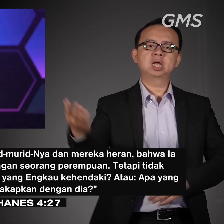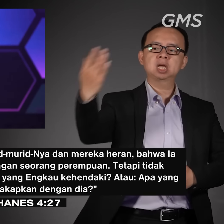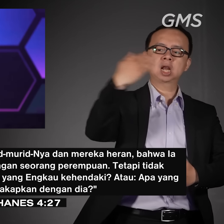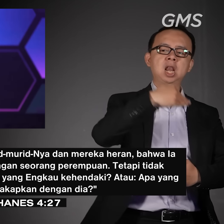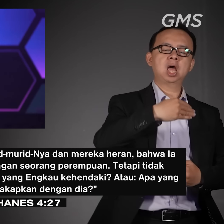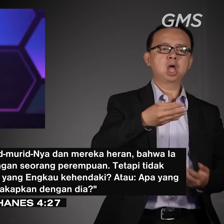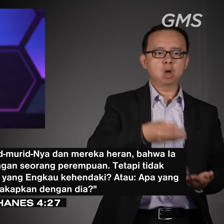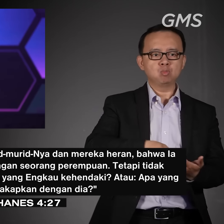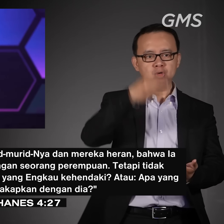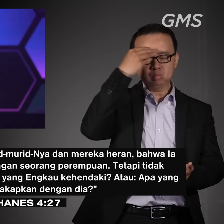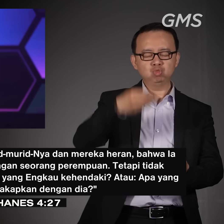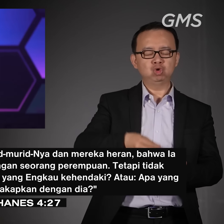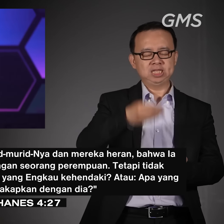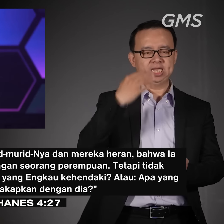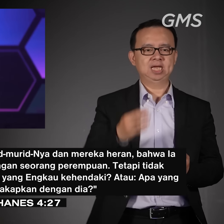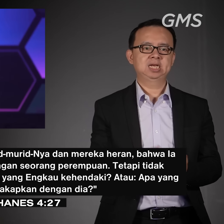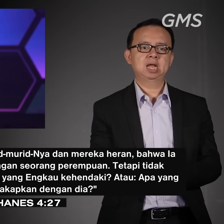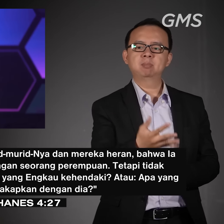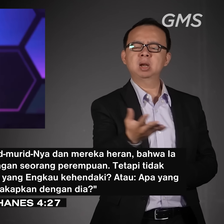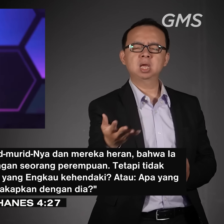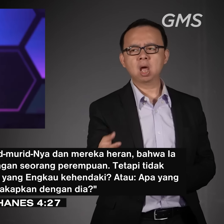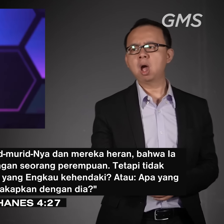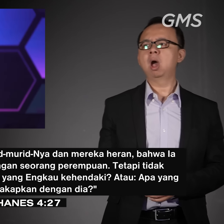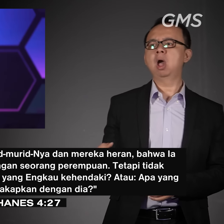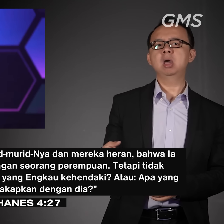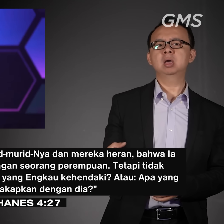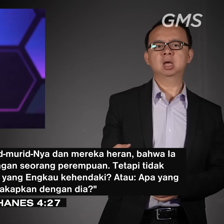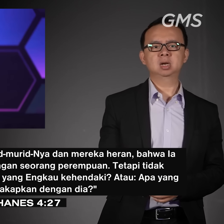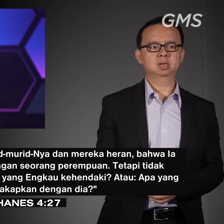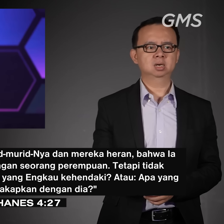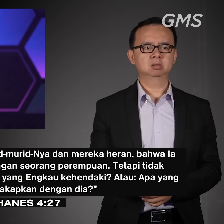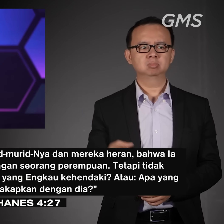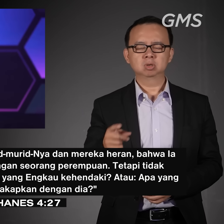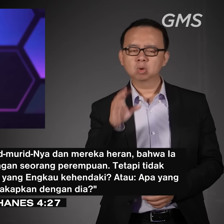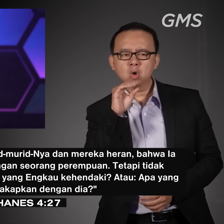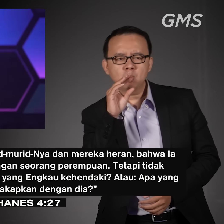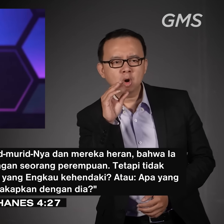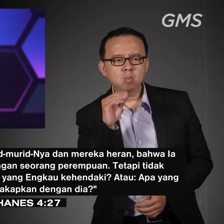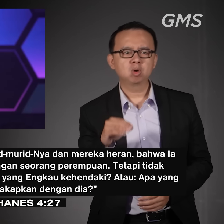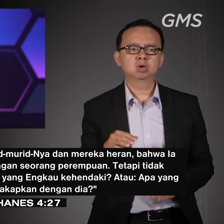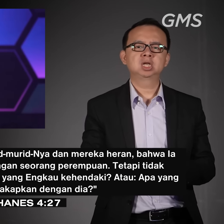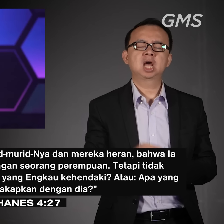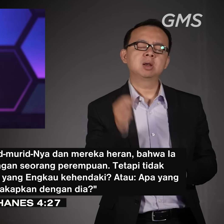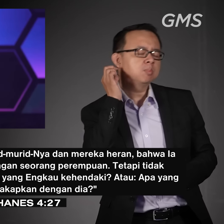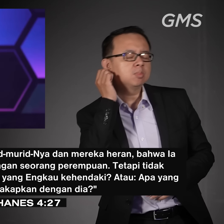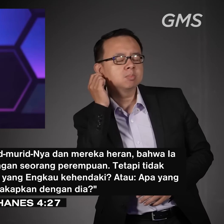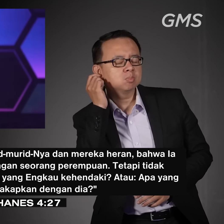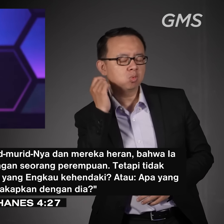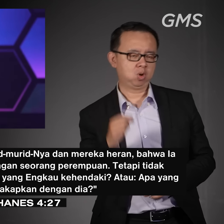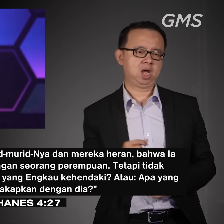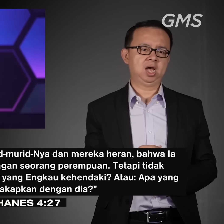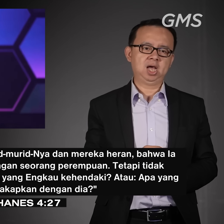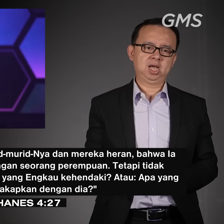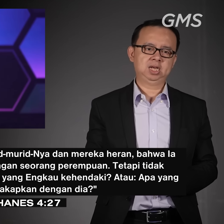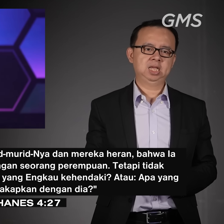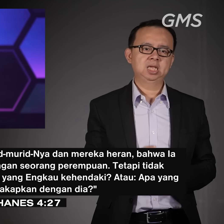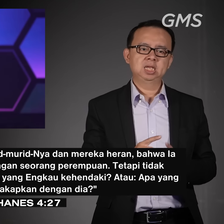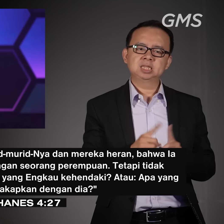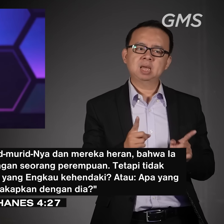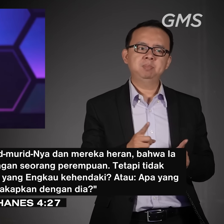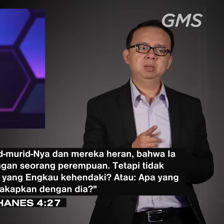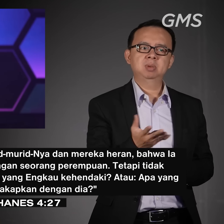bahwa ia sedang bercakap-cakap dengan seorang perempuan. Tetapi tidak seorang pun yang berkata, apa yang kau kehendaki atau